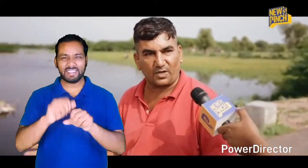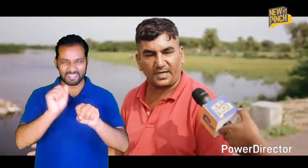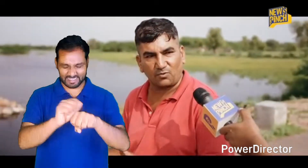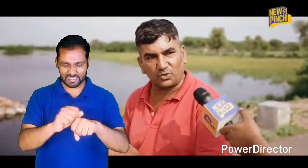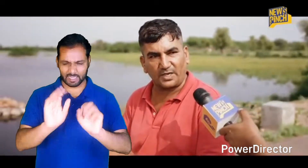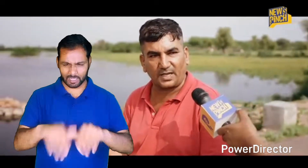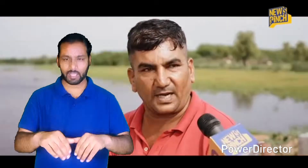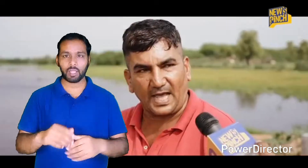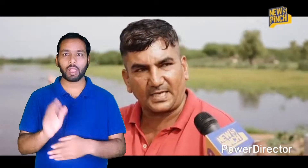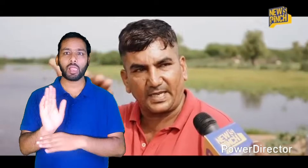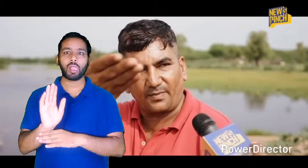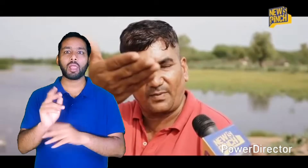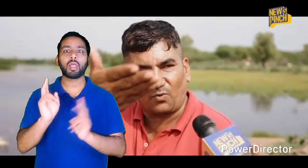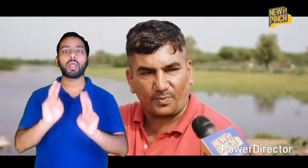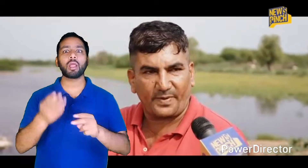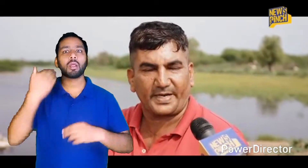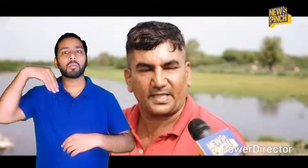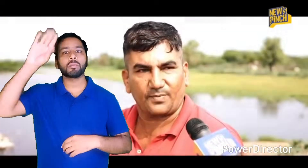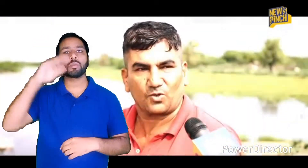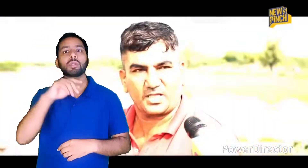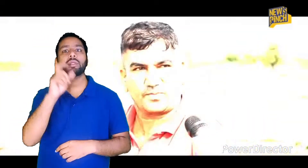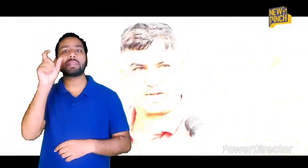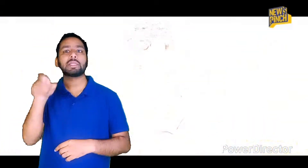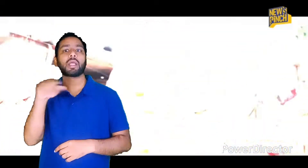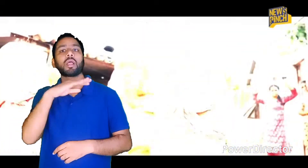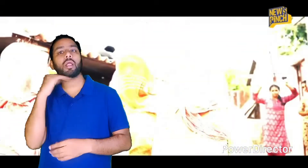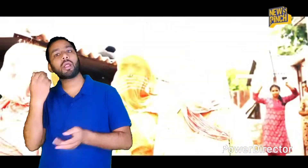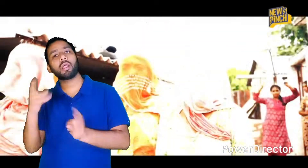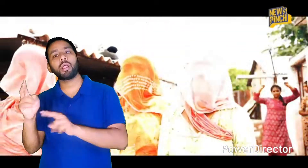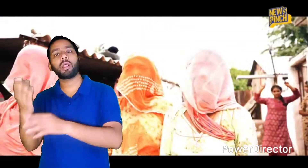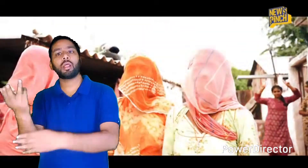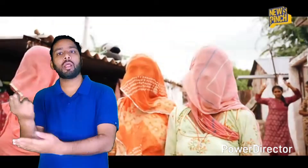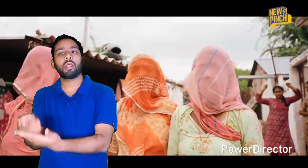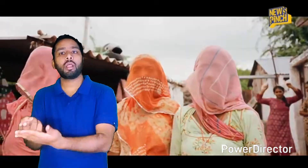कर रहे हैं, वो कर रहे हैं, कुछ नहीं कर रहे हैं। लाश लेके भी हम रोड पे बैठे थे अभी थोड़ा दिन पहले।